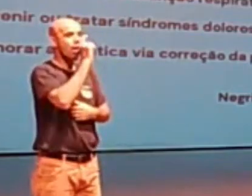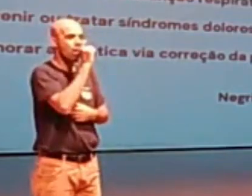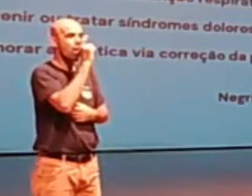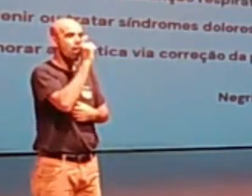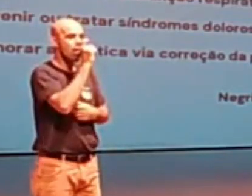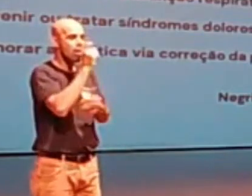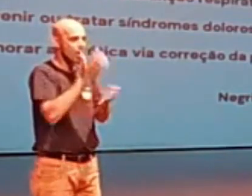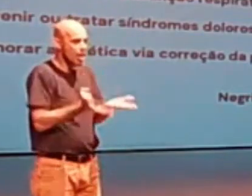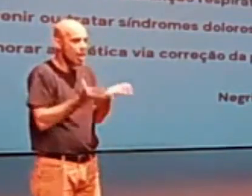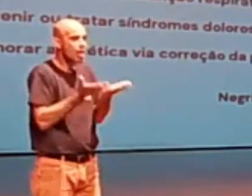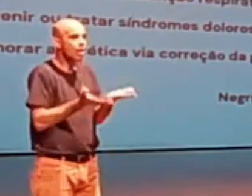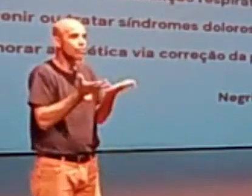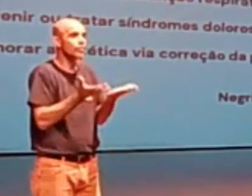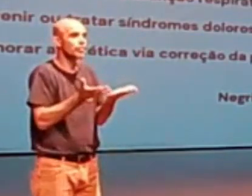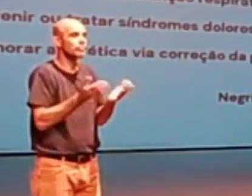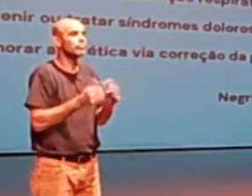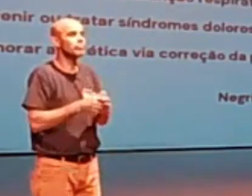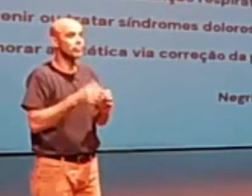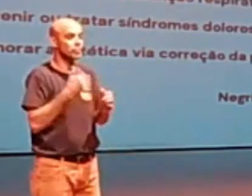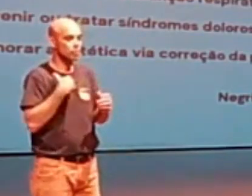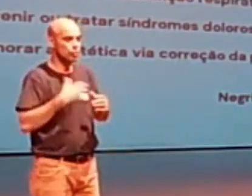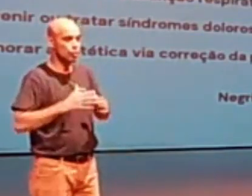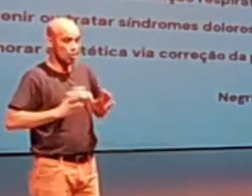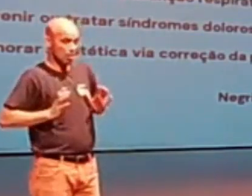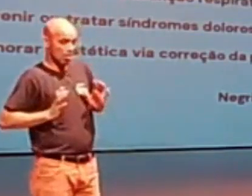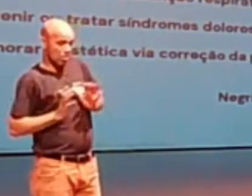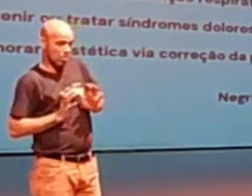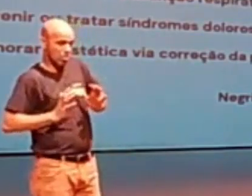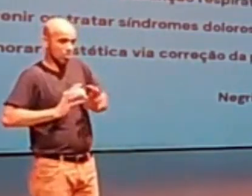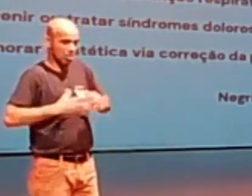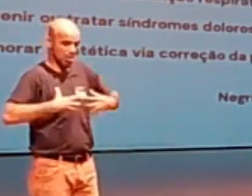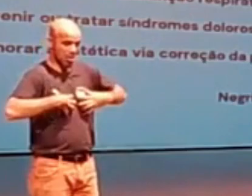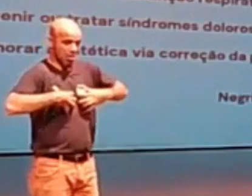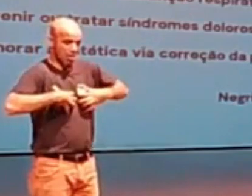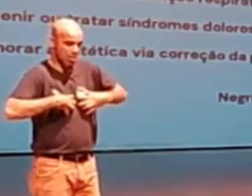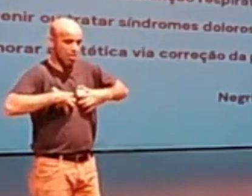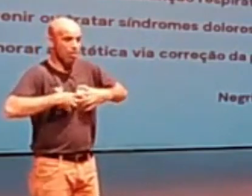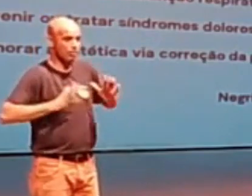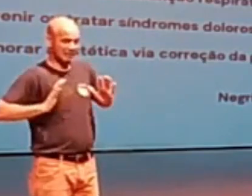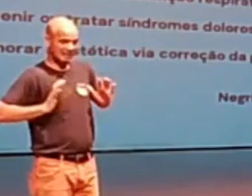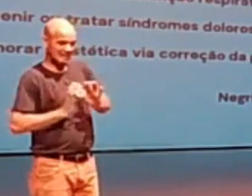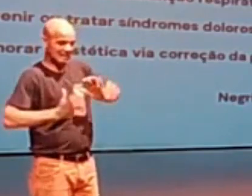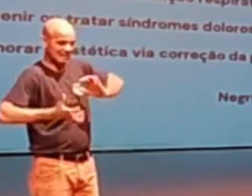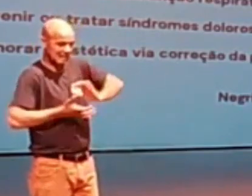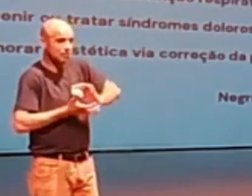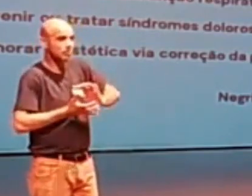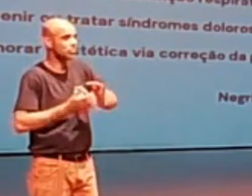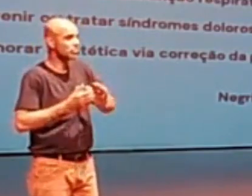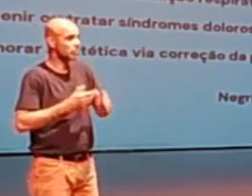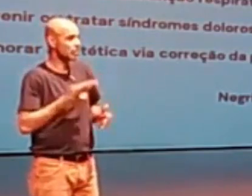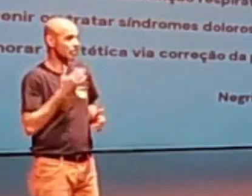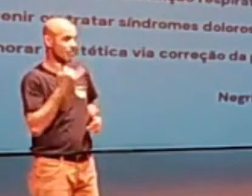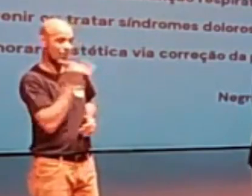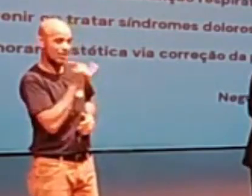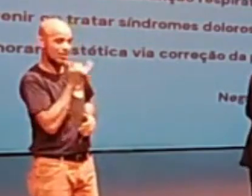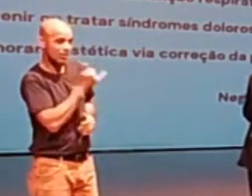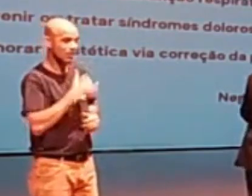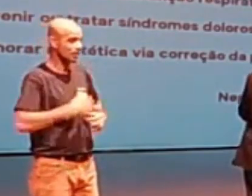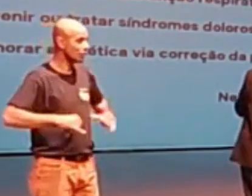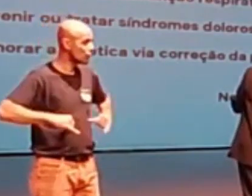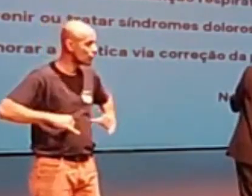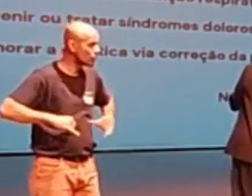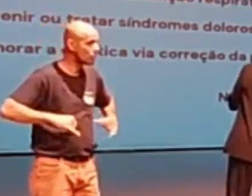assustar ninguém dizendo que vai apertar pulmão, que vai fazer isso, aquilo, porque isso não é nem humano fazer isso, né? Não é